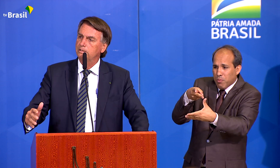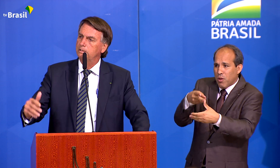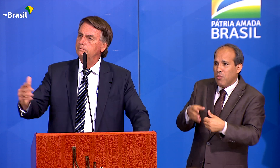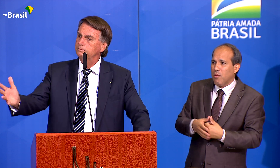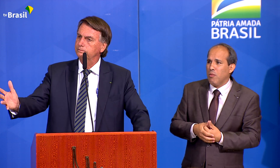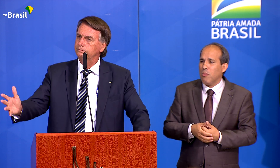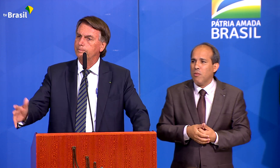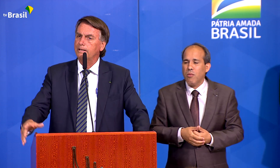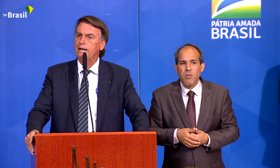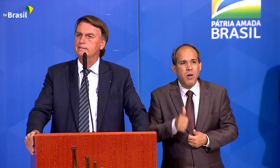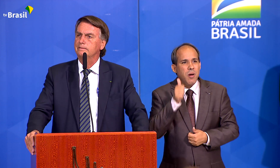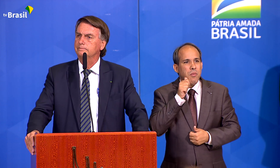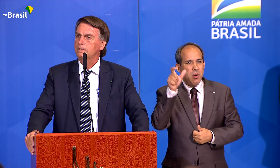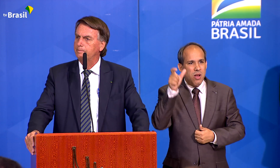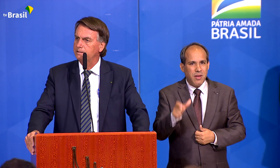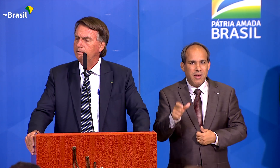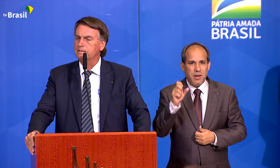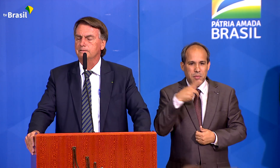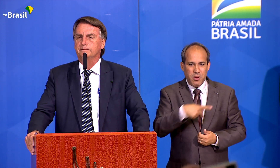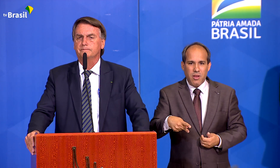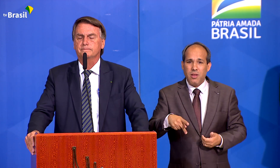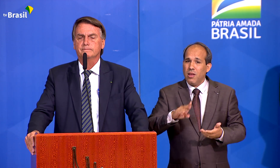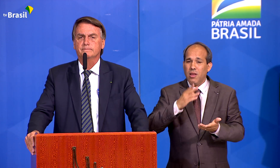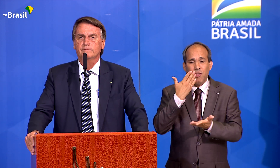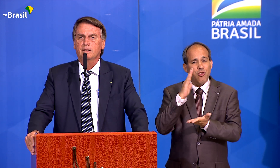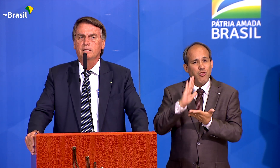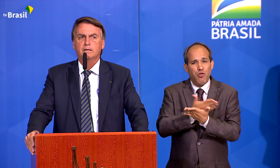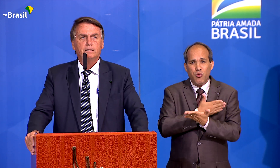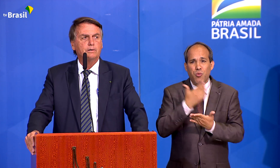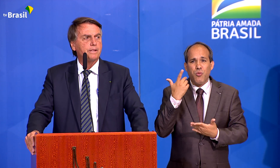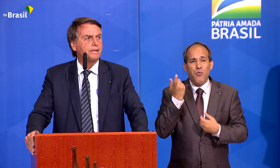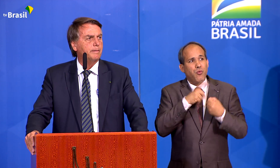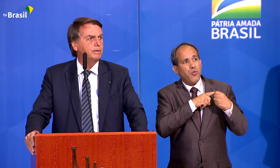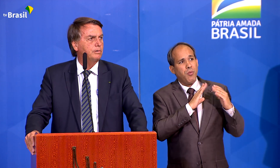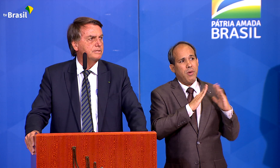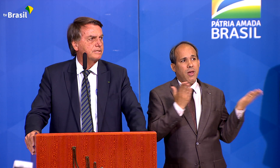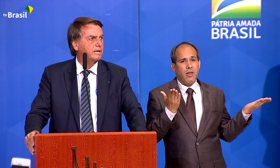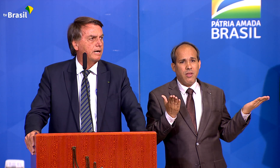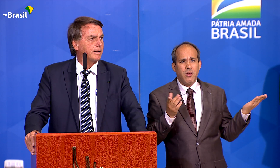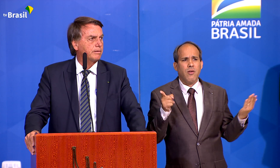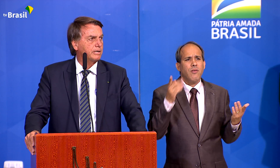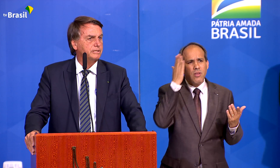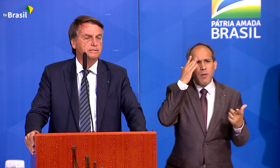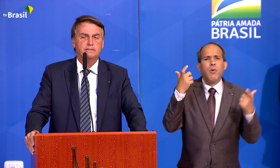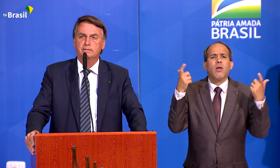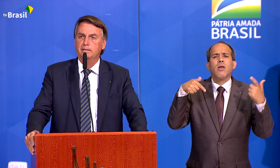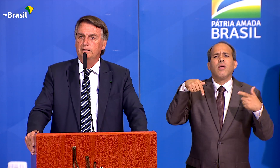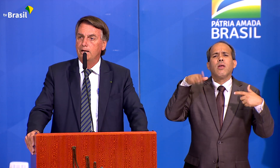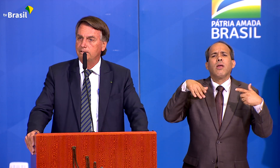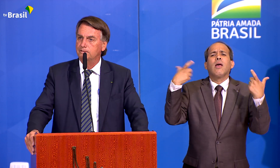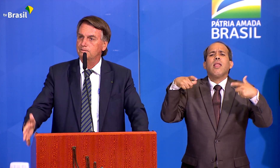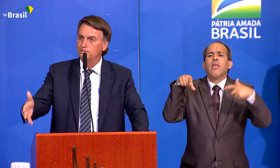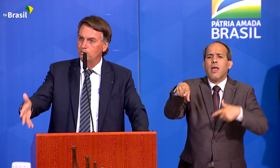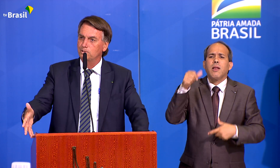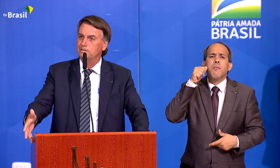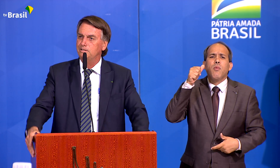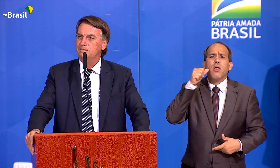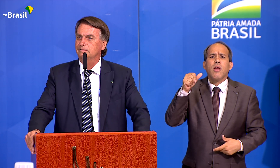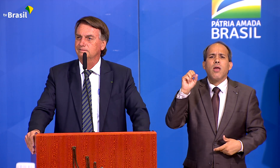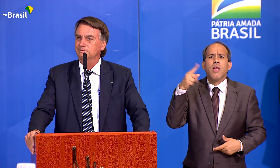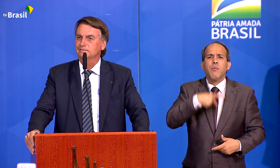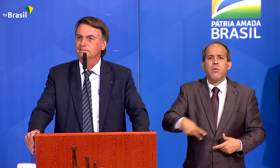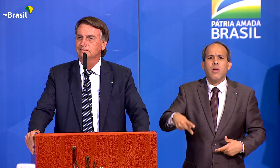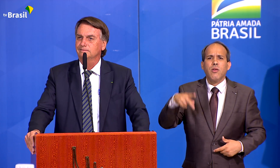Olá eu sou a já nele foi para casa para perder atenção Olá Alguém sabe onde está a senhora tia Nini anos